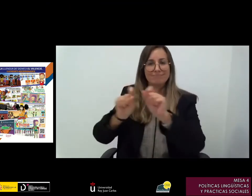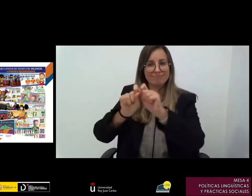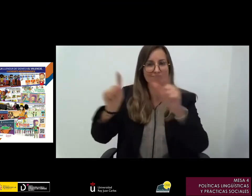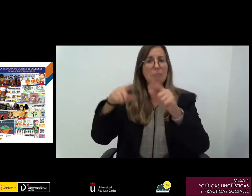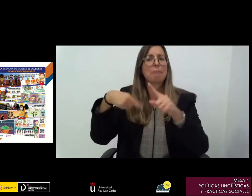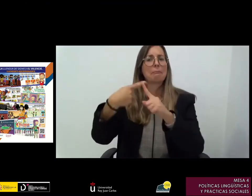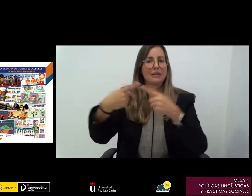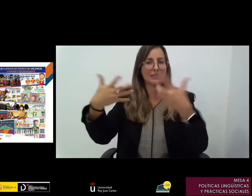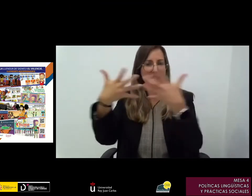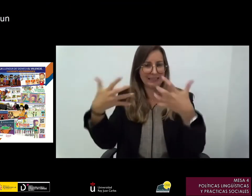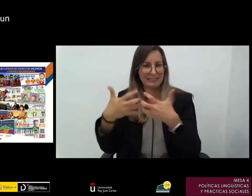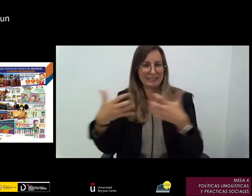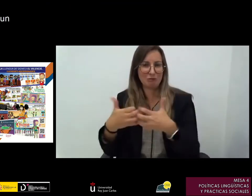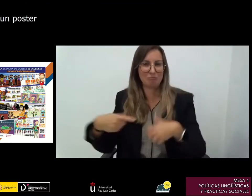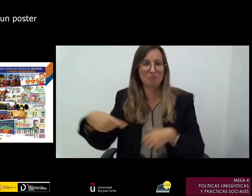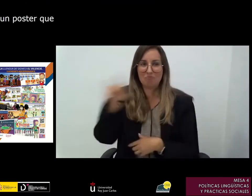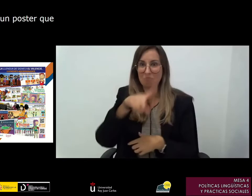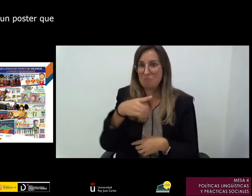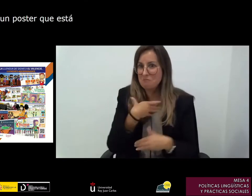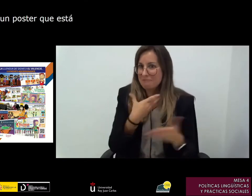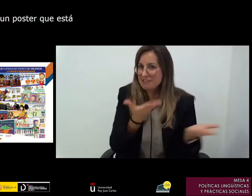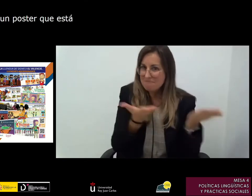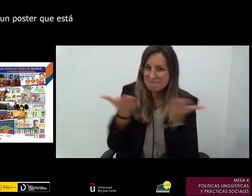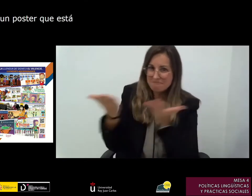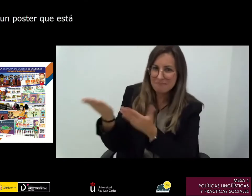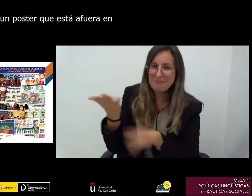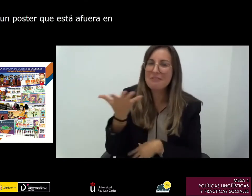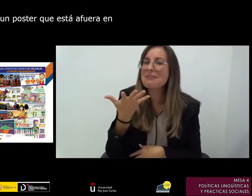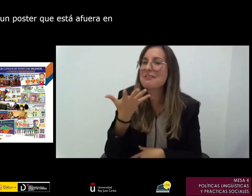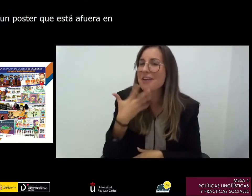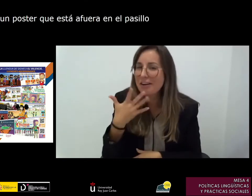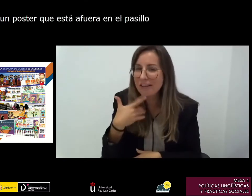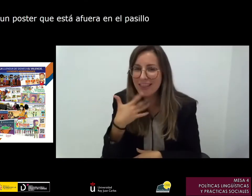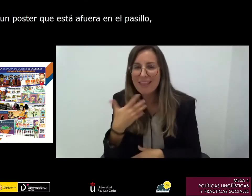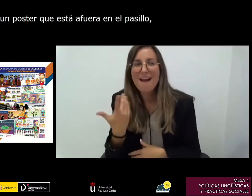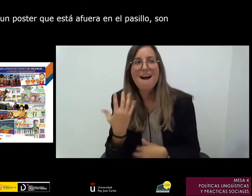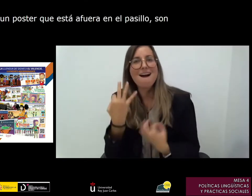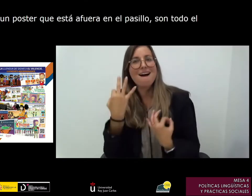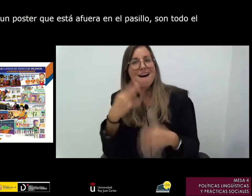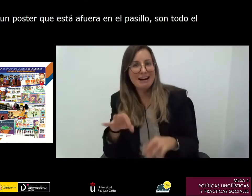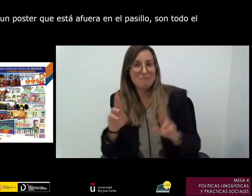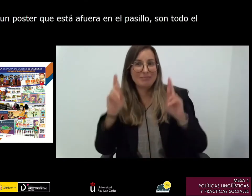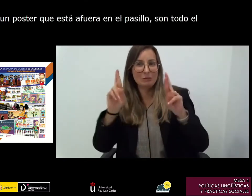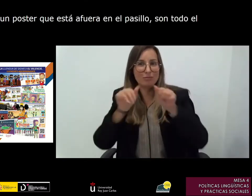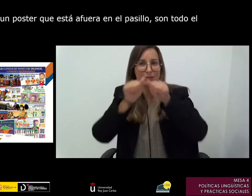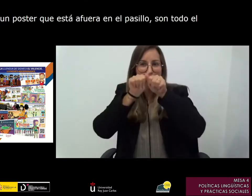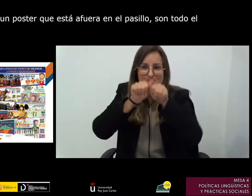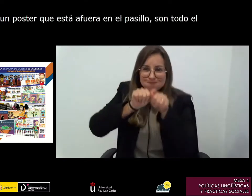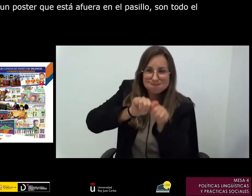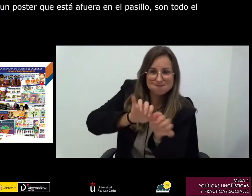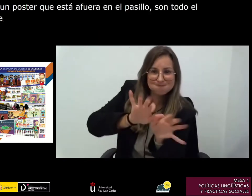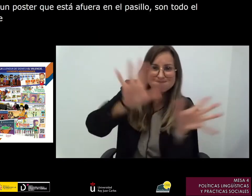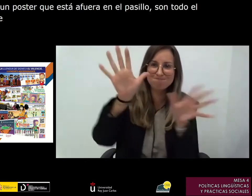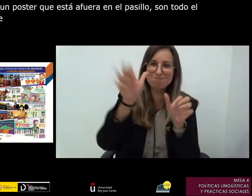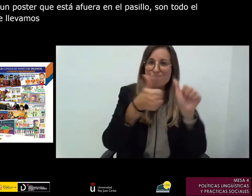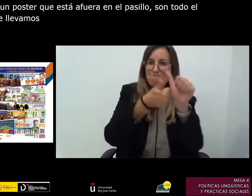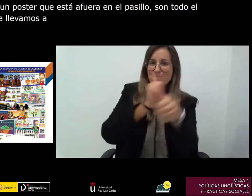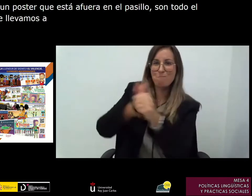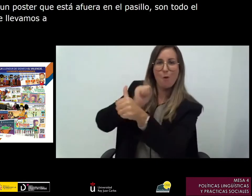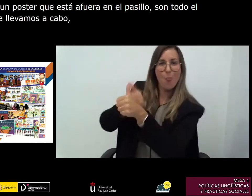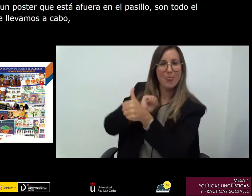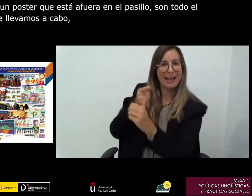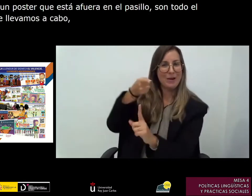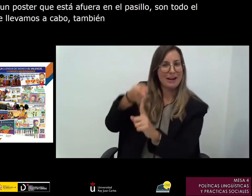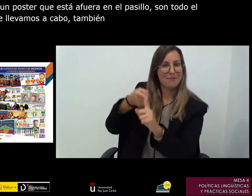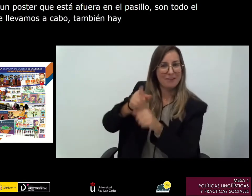materiales que hemos llevado a cabo. También hemos puesto un QR en el póster, de manera que podéis acceder a la información y conocer de primera mano todo lo que hemos